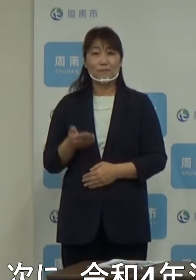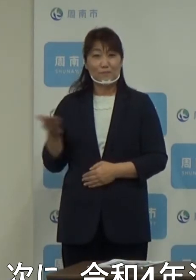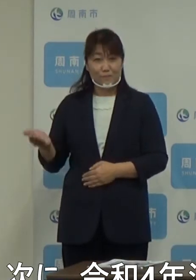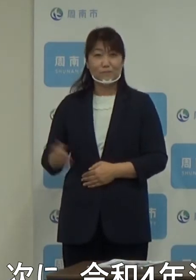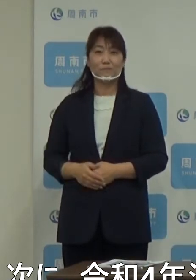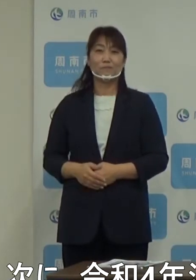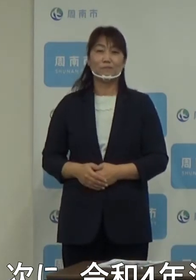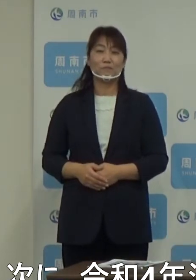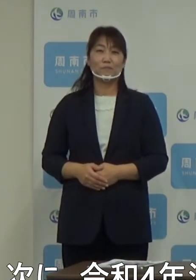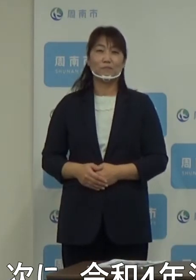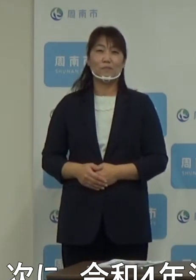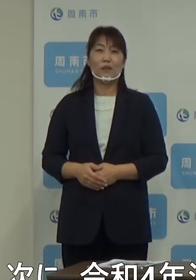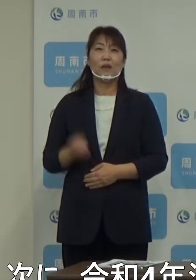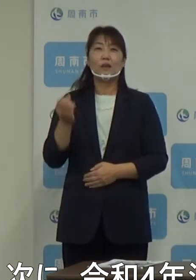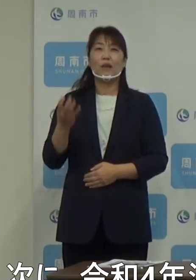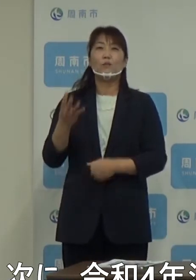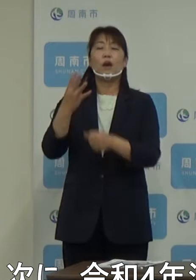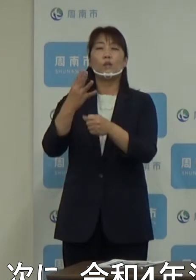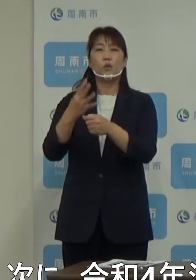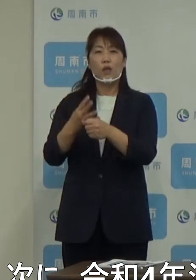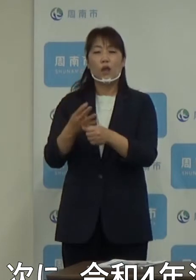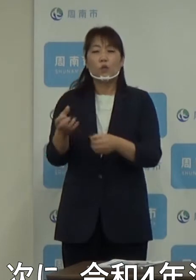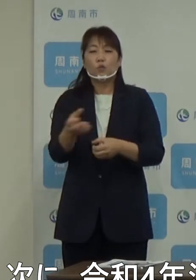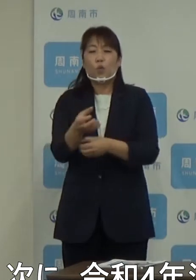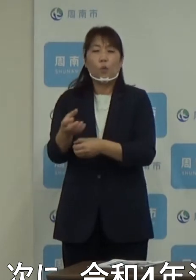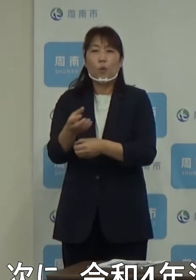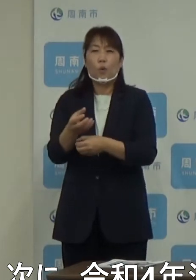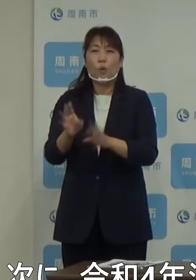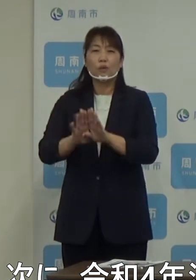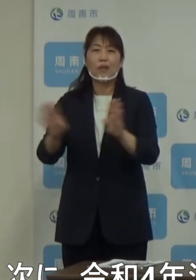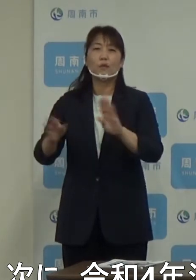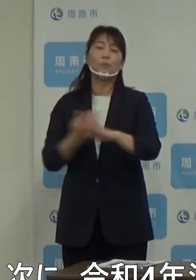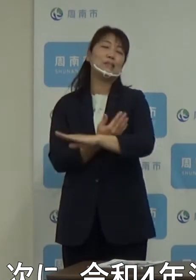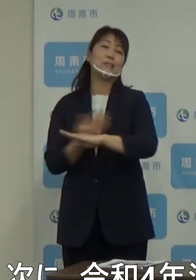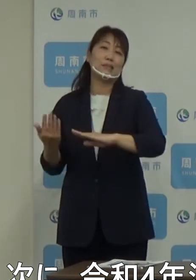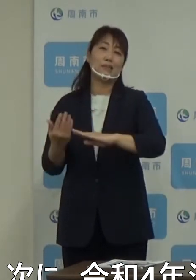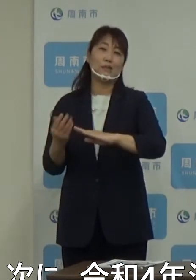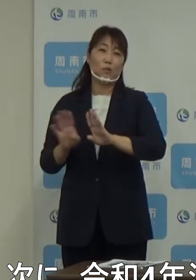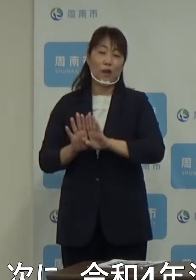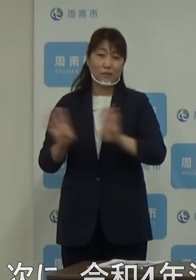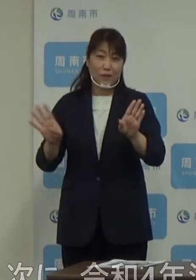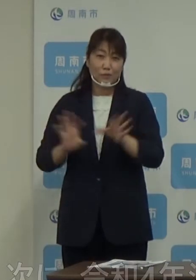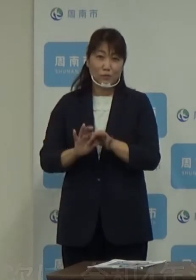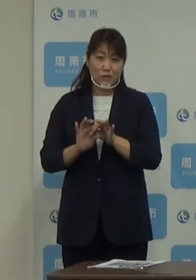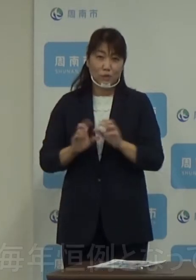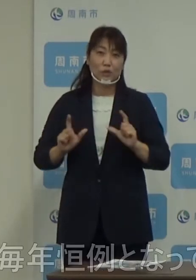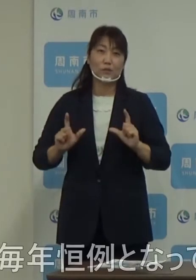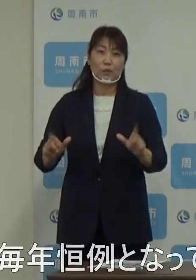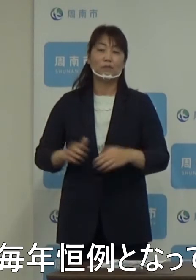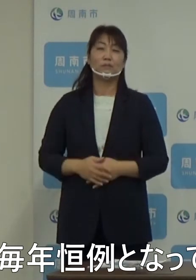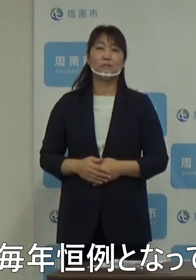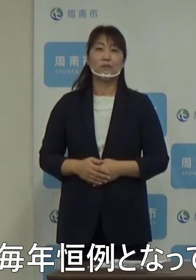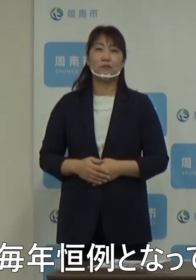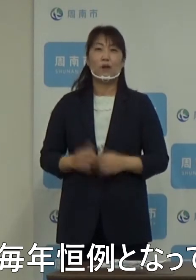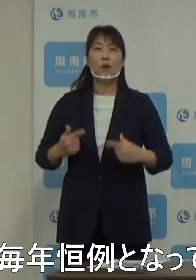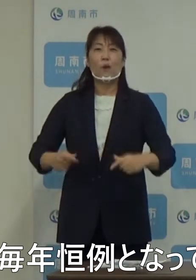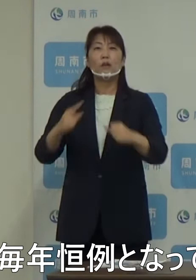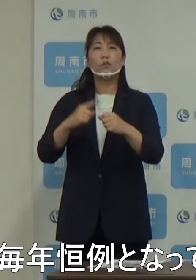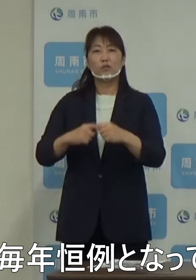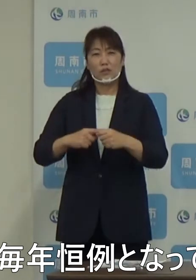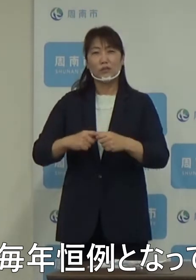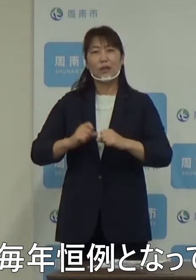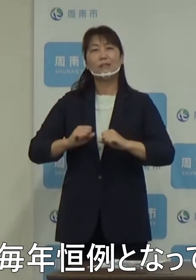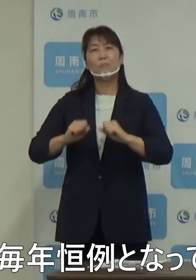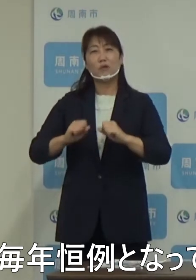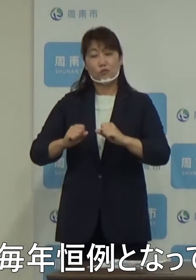次に令和4年消防出初め式の開催についてお知らせいたします。毎年恒例とな